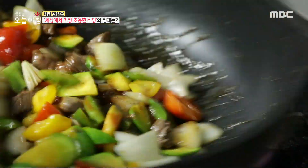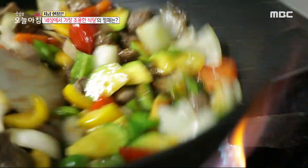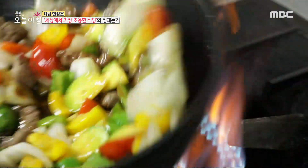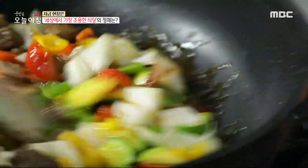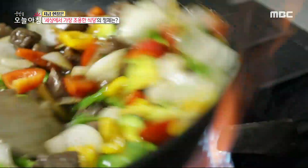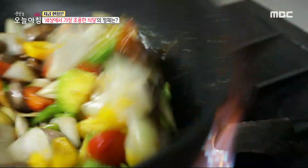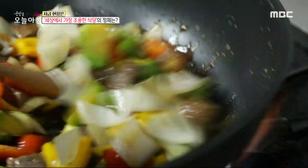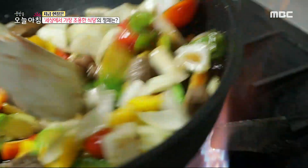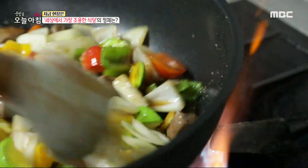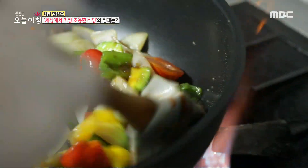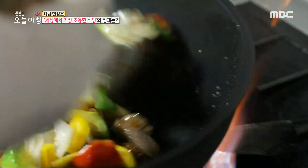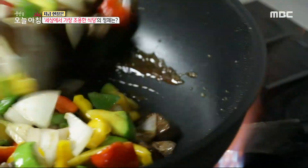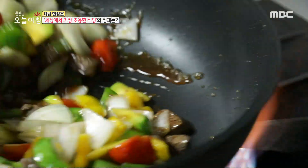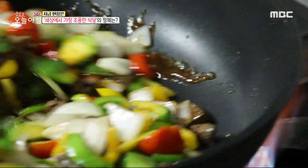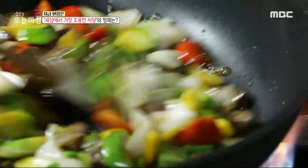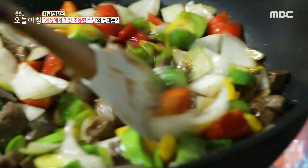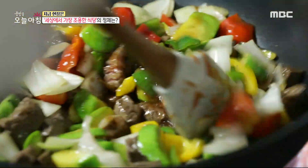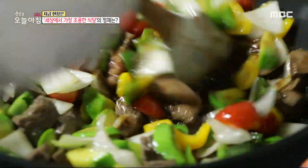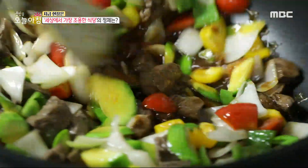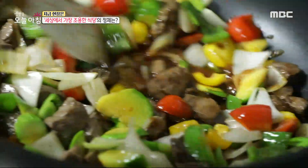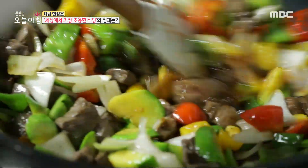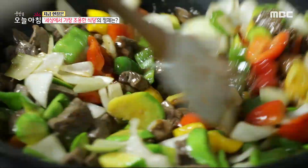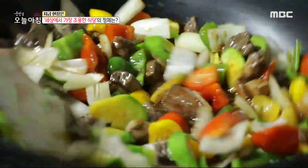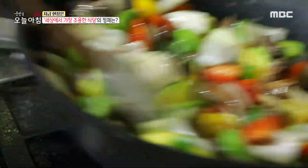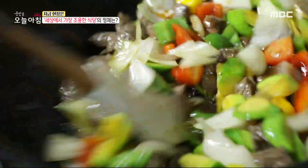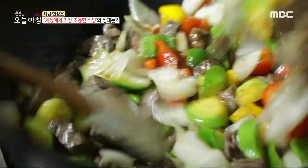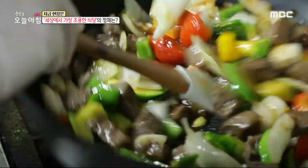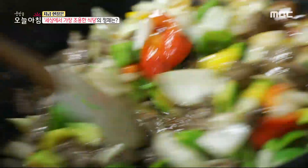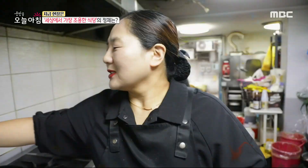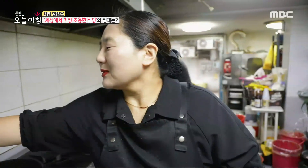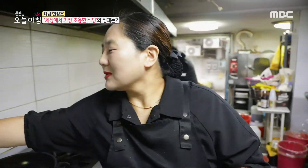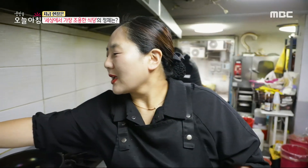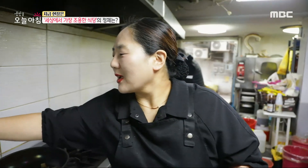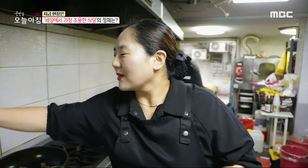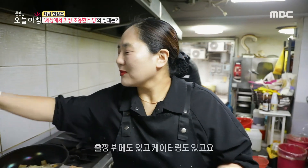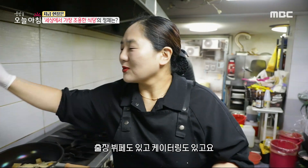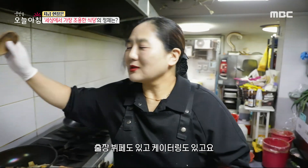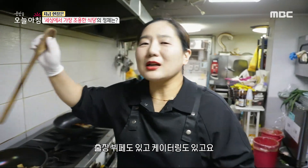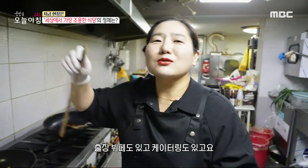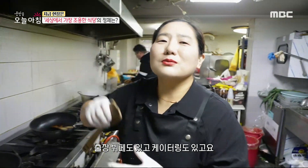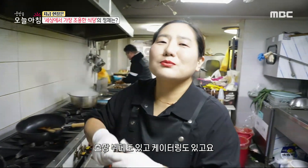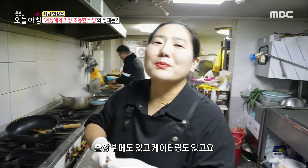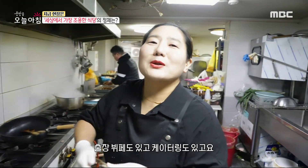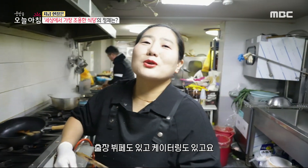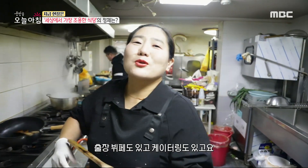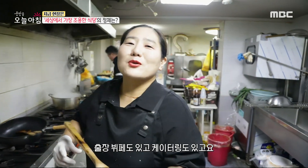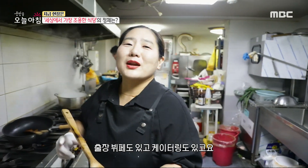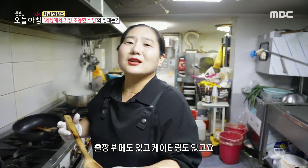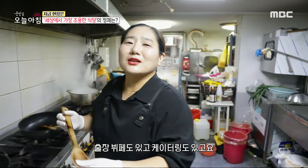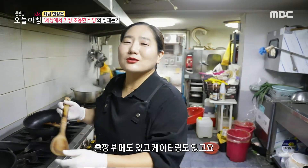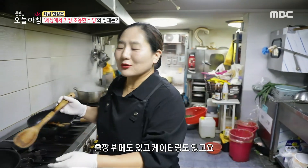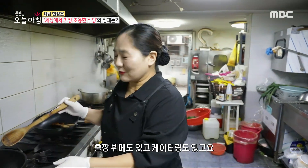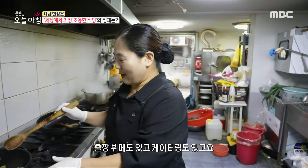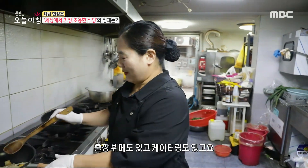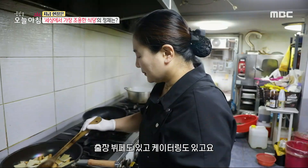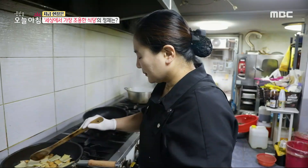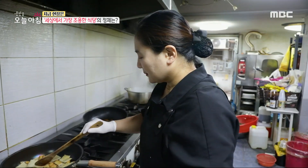주문에 주방은 하루 종일 분주하기만 한데요. 지금 이제 출장 뷔페도 있고 케이터링도 있고요. 출장 뷔페랑